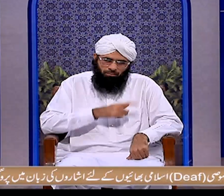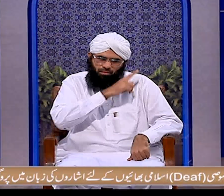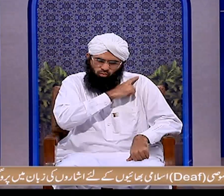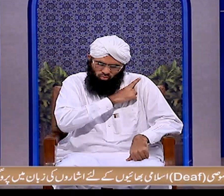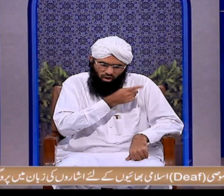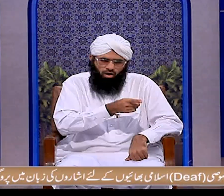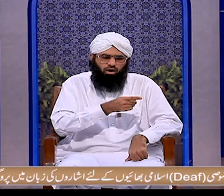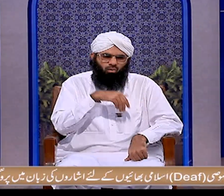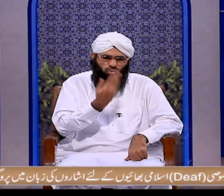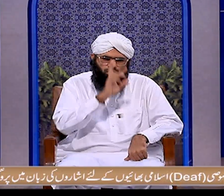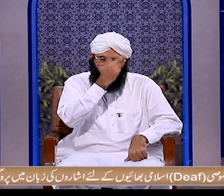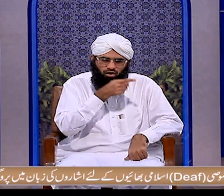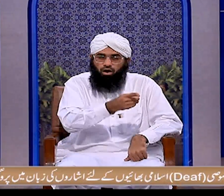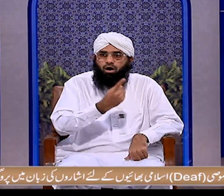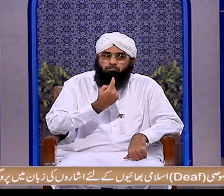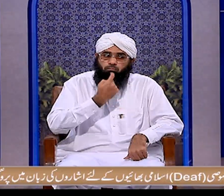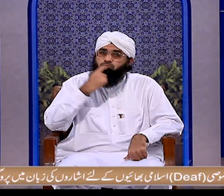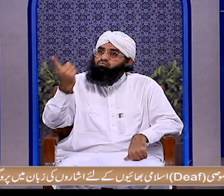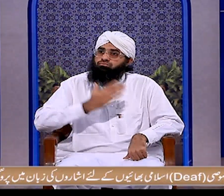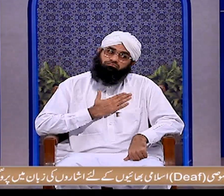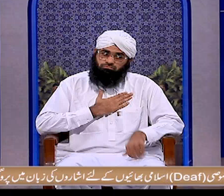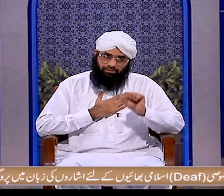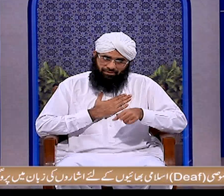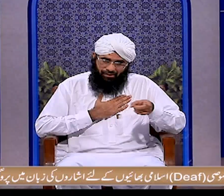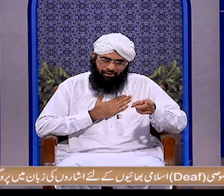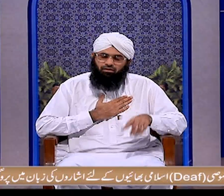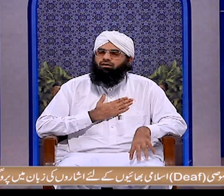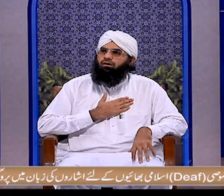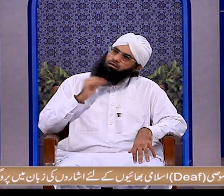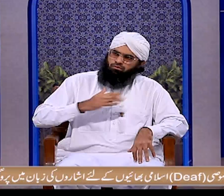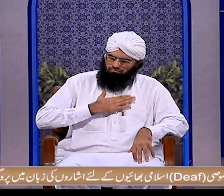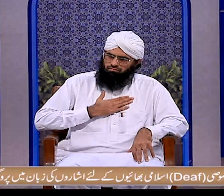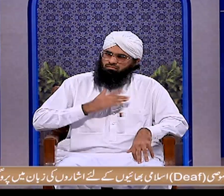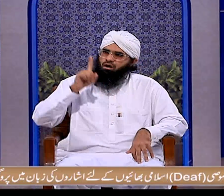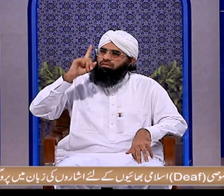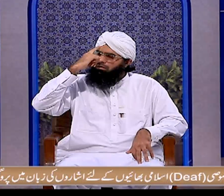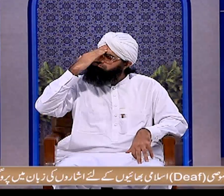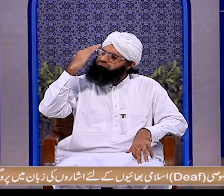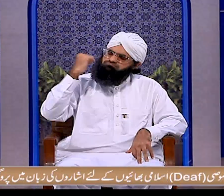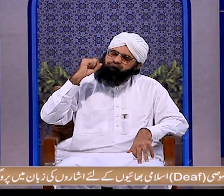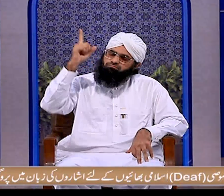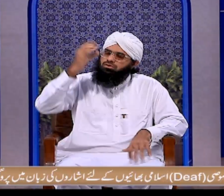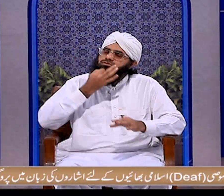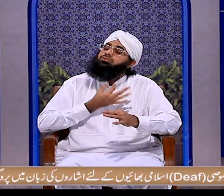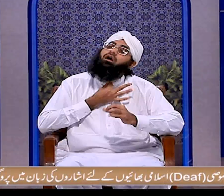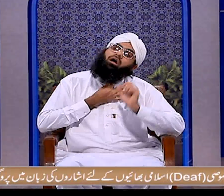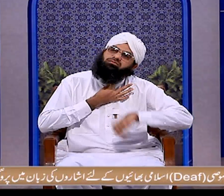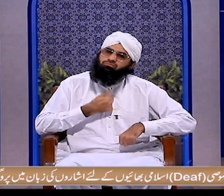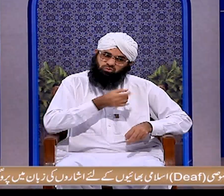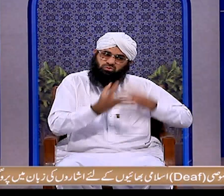سے نجات بخشوں اور جنت عطا کر دوں تو کیا تو اپنے گناہوں اور خطاؤں کا اقرار کر لے گا؟